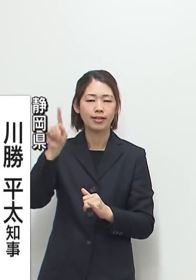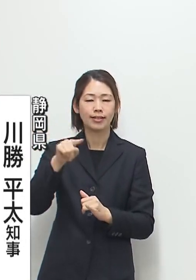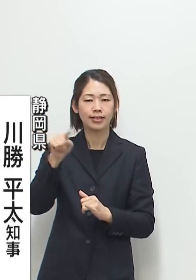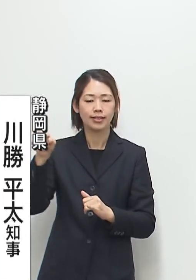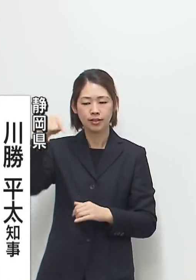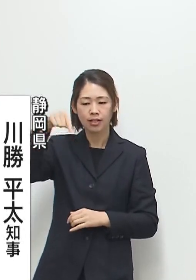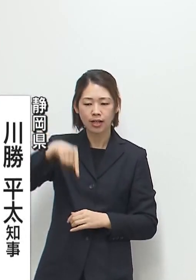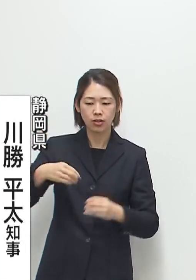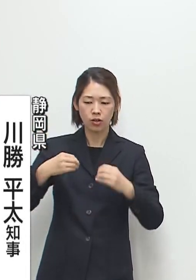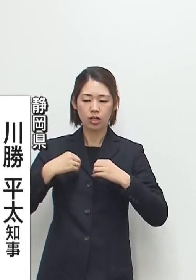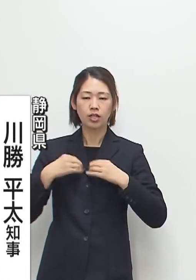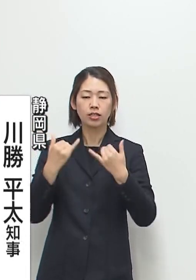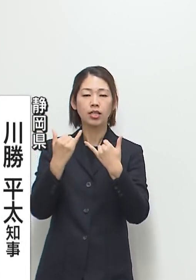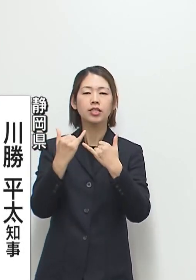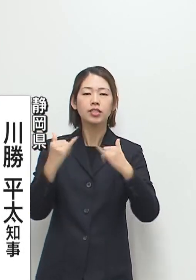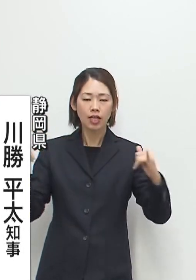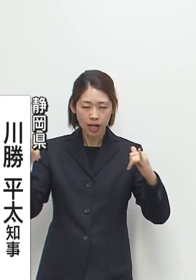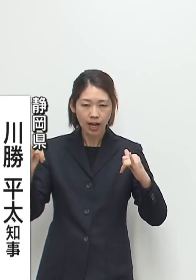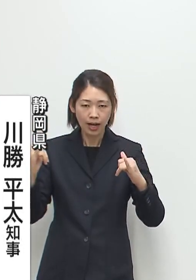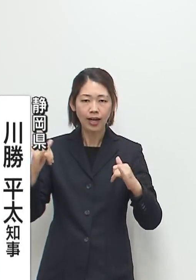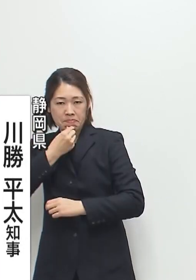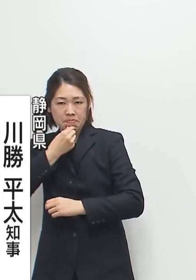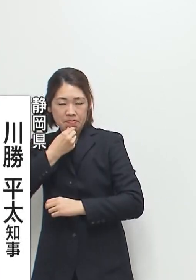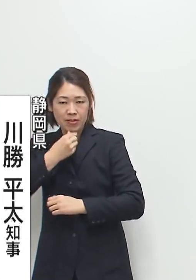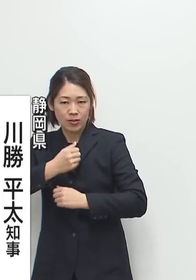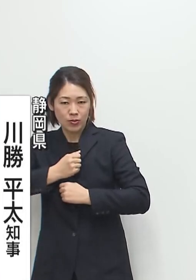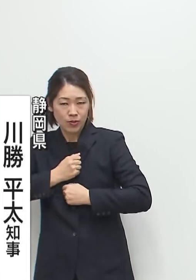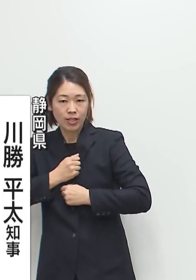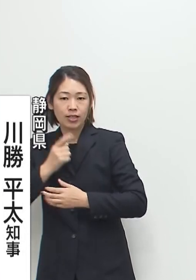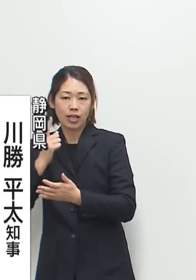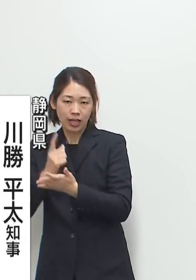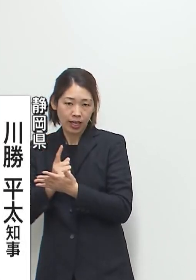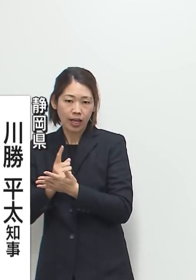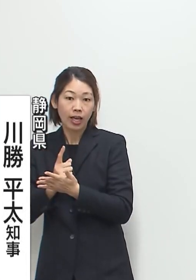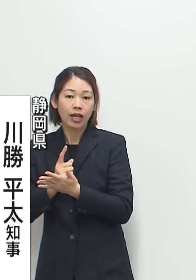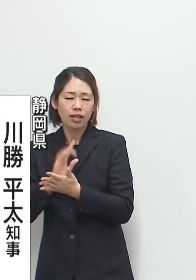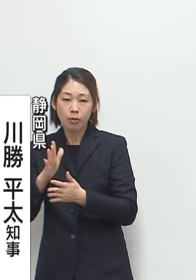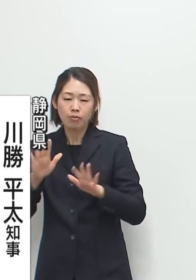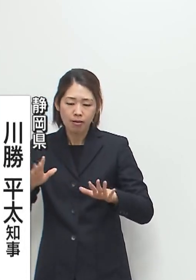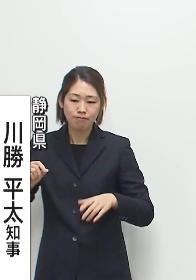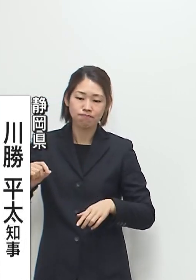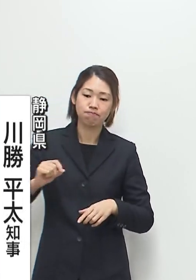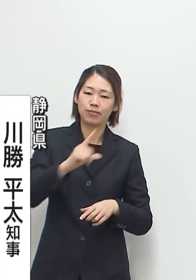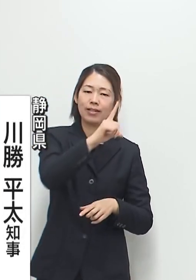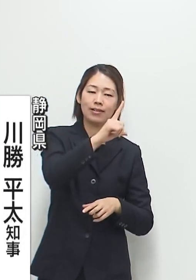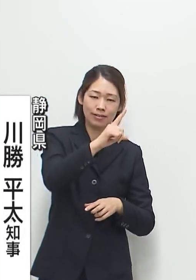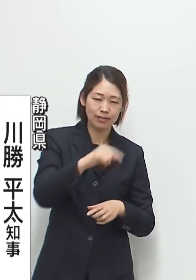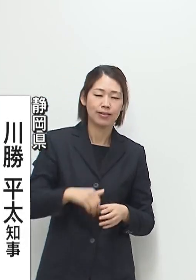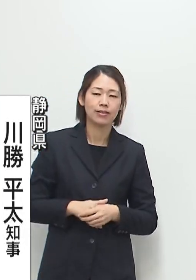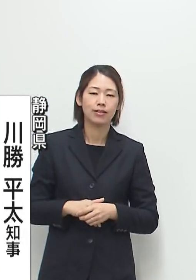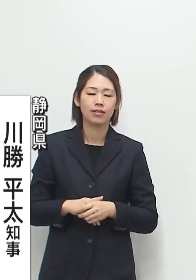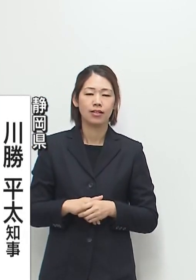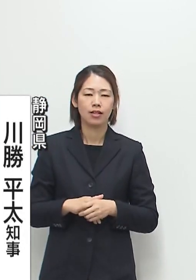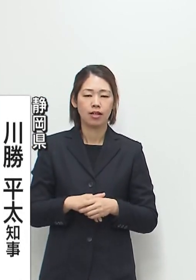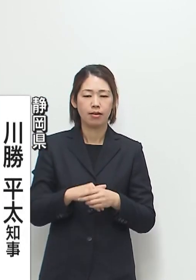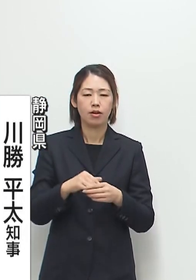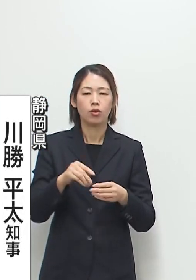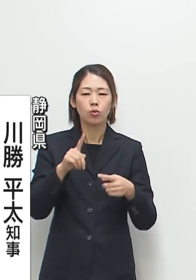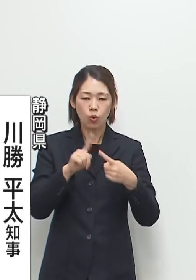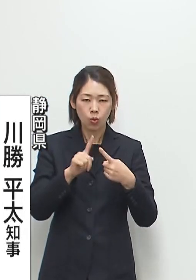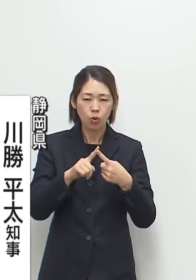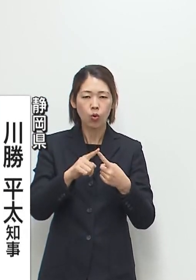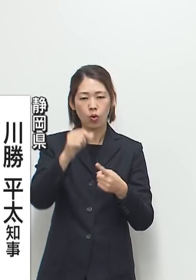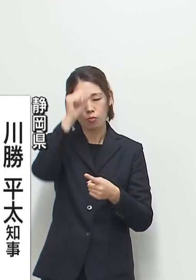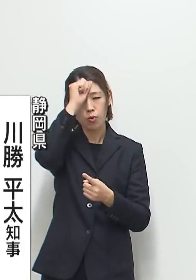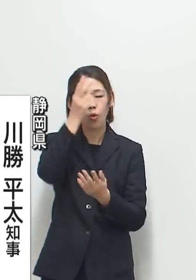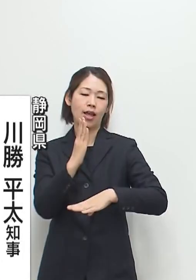がなんと100の大台に乗りました。この急拡大、それからやはり病床の占有率が2割を超え